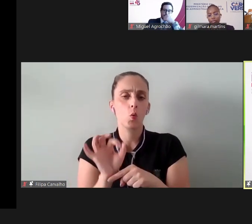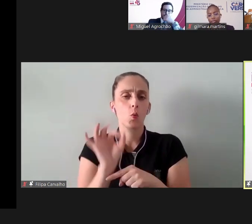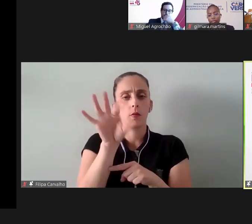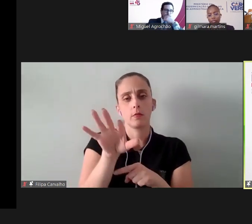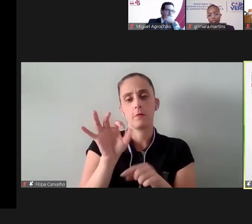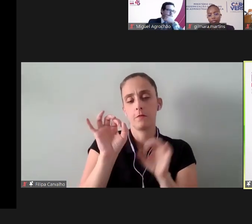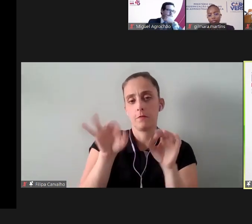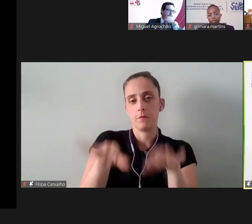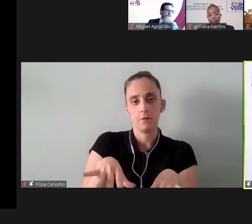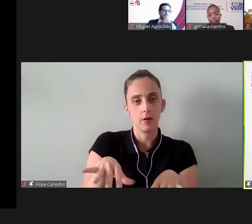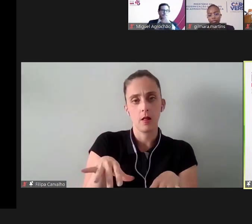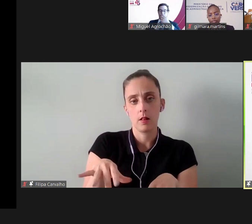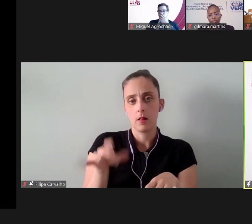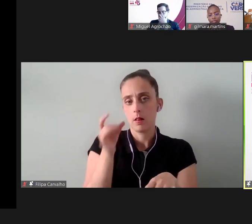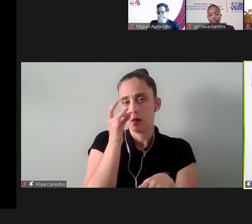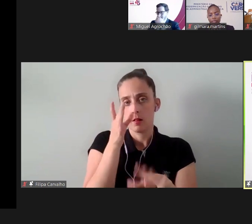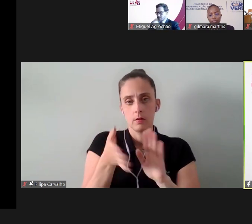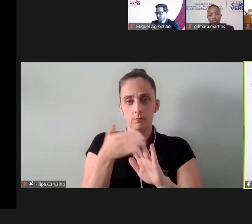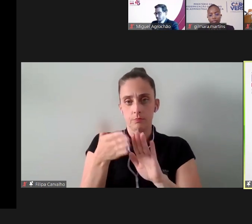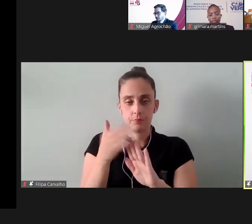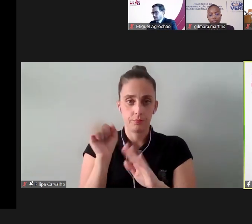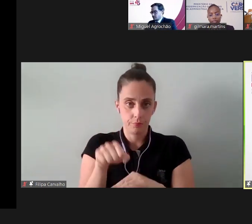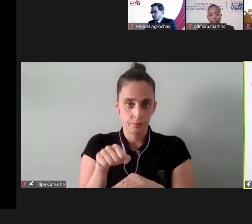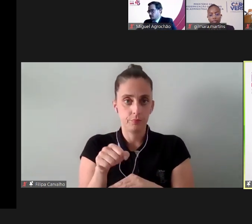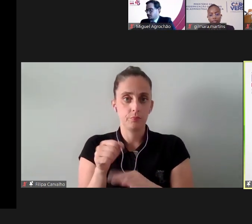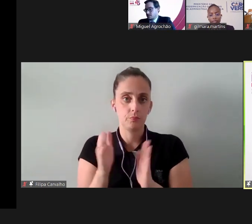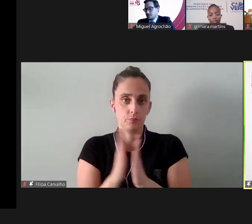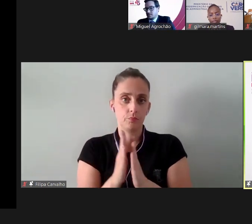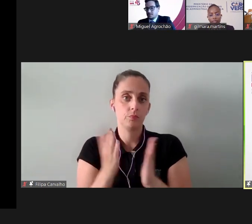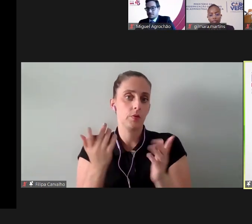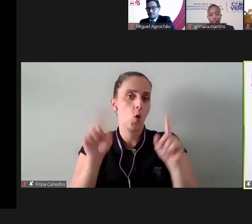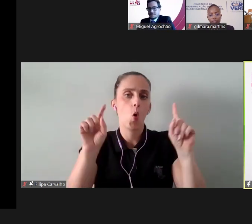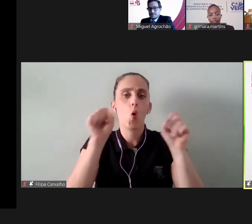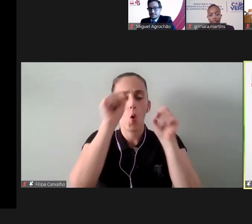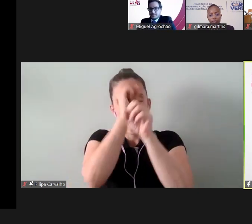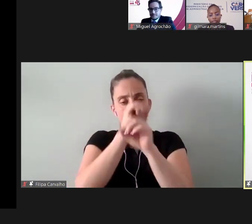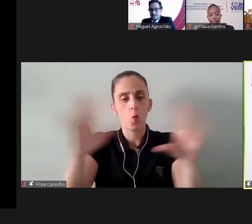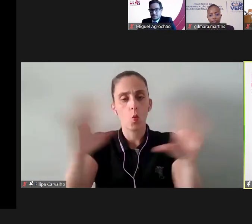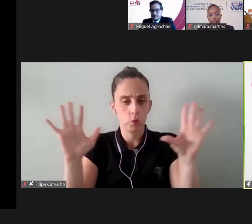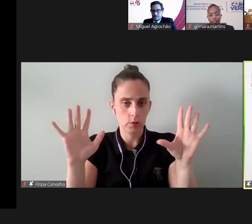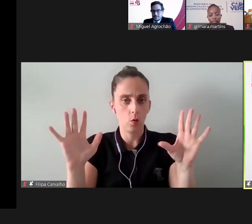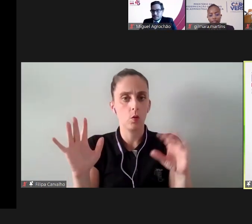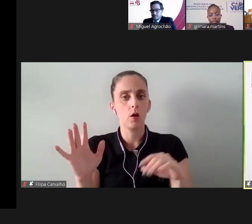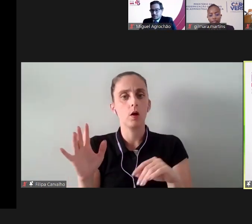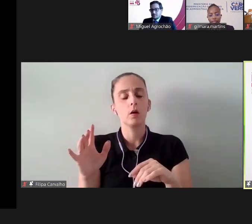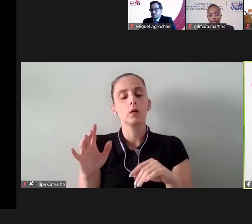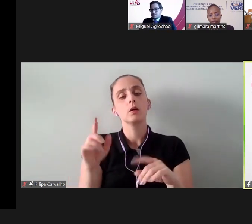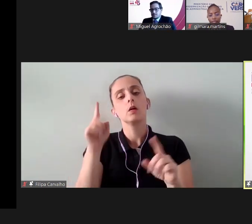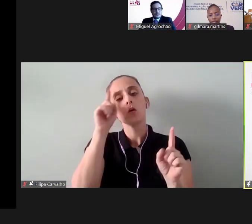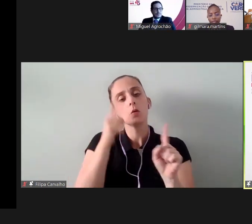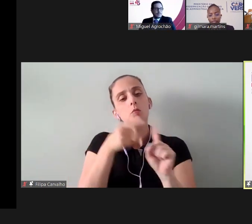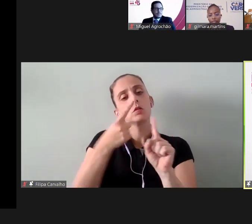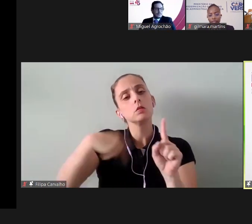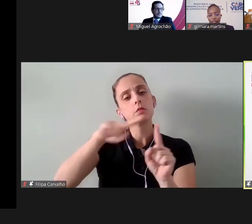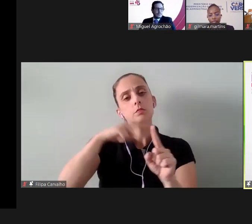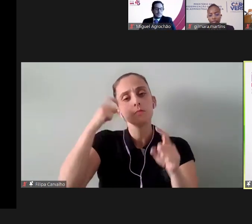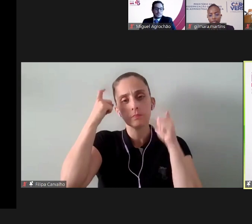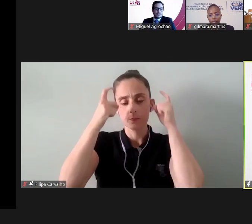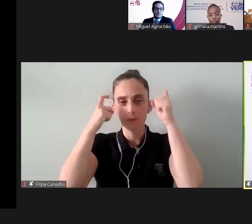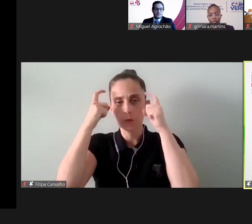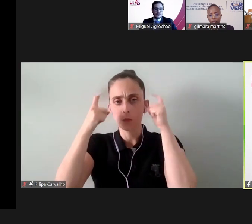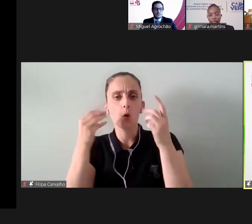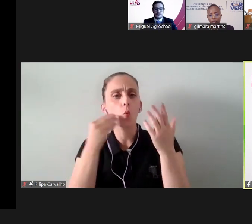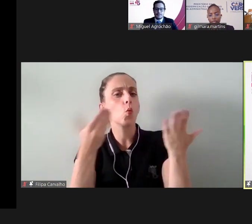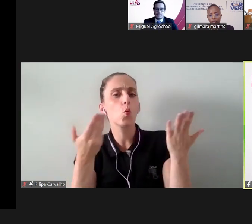final, pedia-vos mesmo que fosse breve, em jeito até de conclusão, no sentido de pensarmos um bocadinho como é